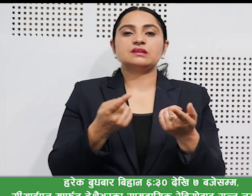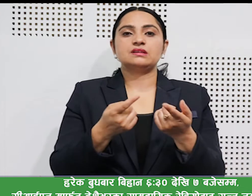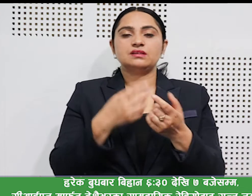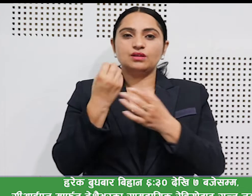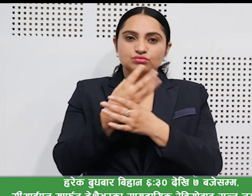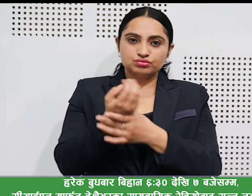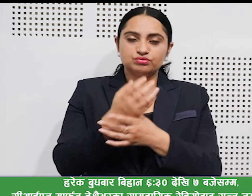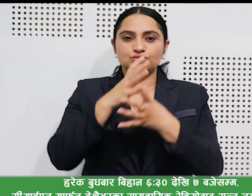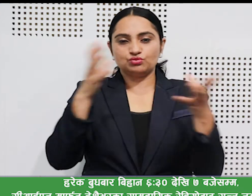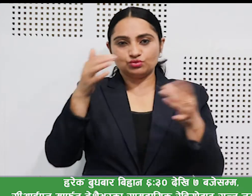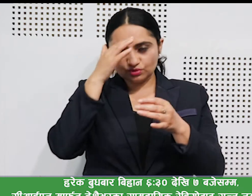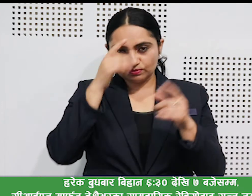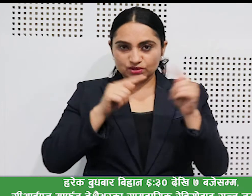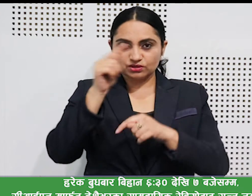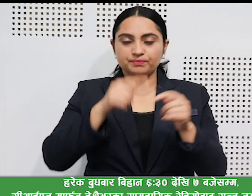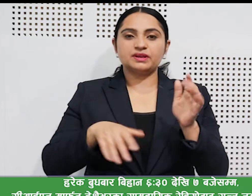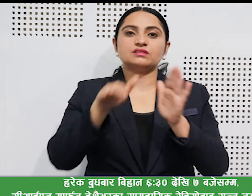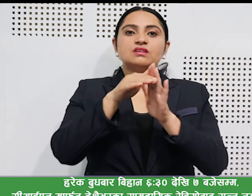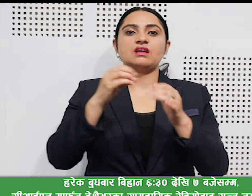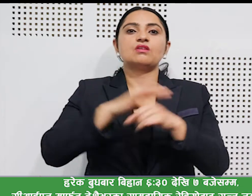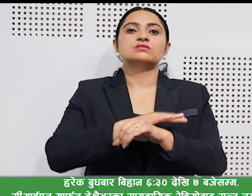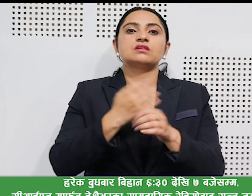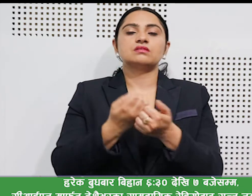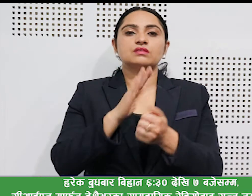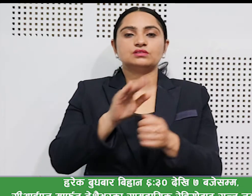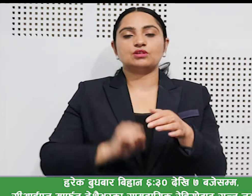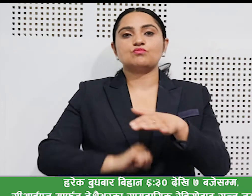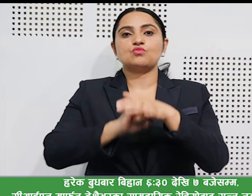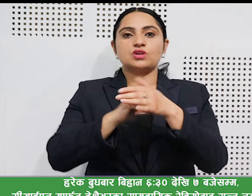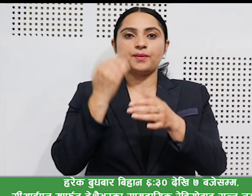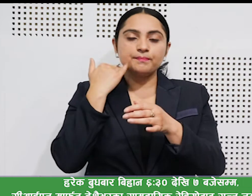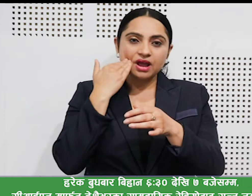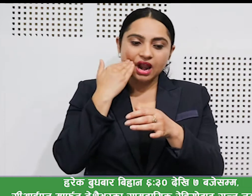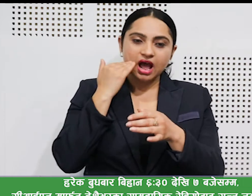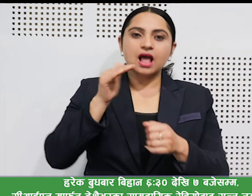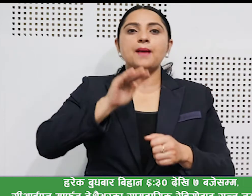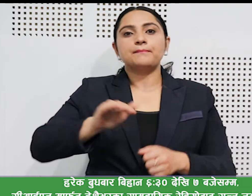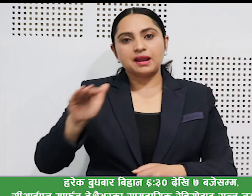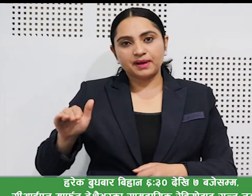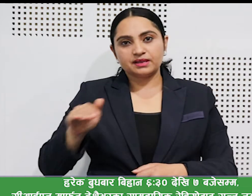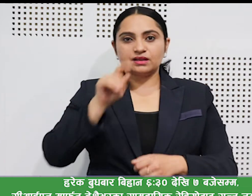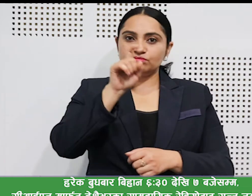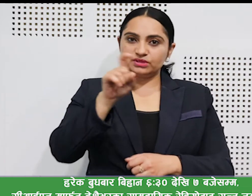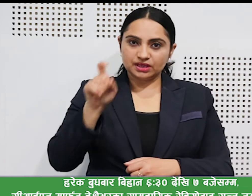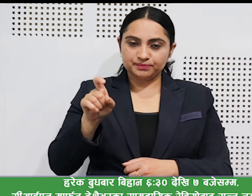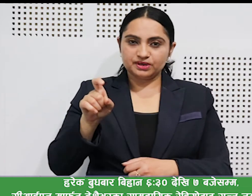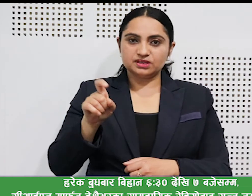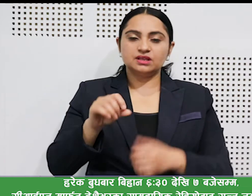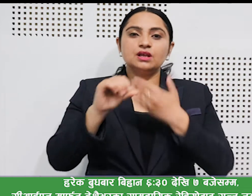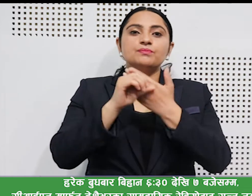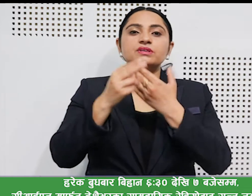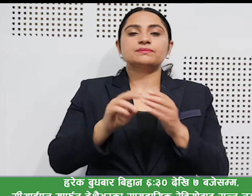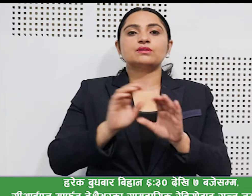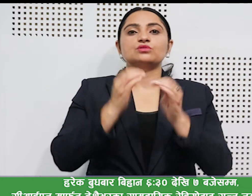तथा महामारीले सबै तहलाई प्रभाव पार्दछ। मुख्यतया महिला, बालबालिका, वृद्ध,